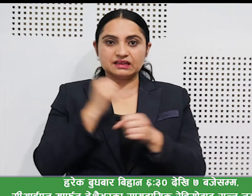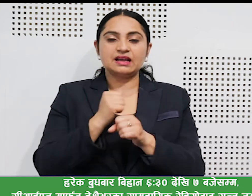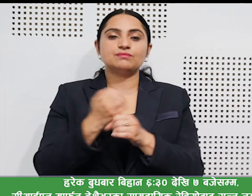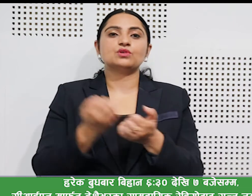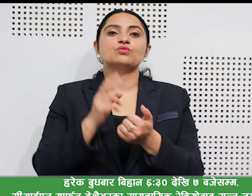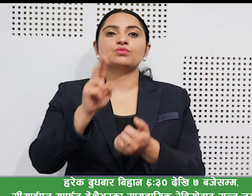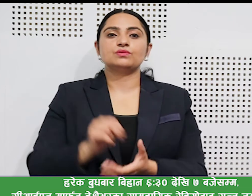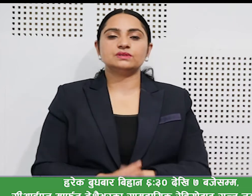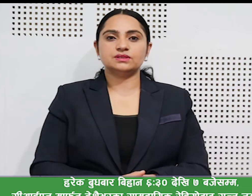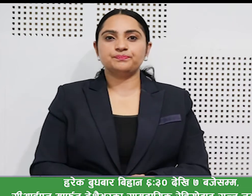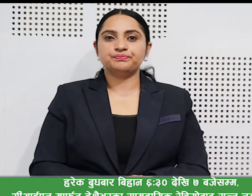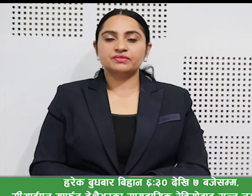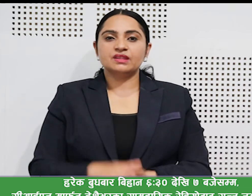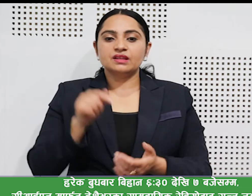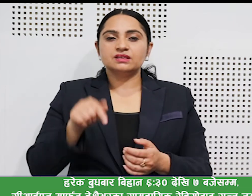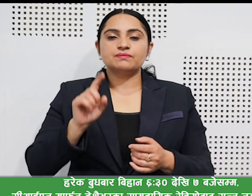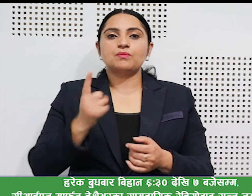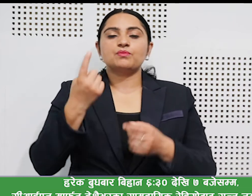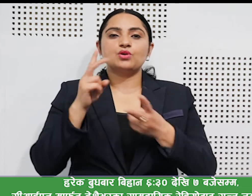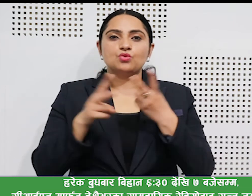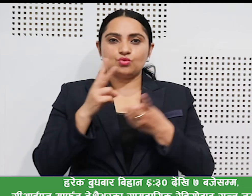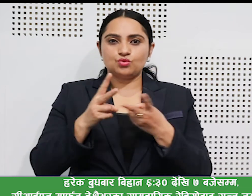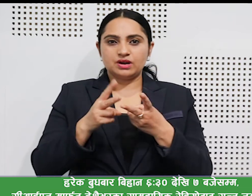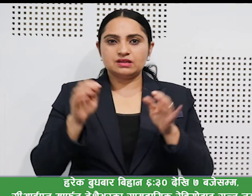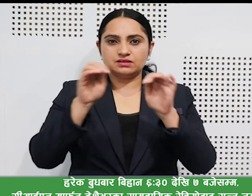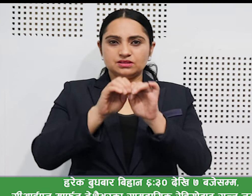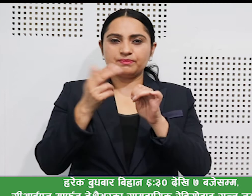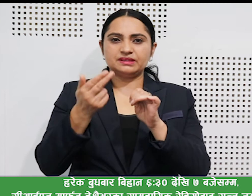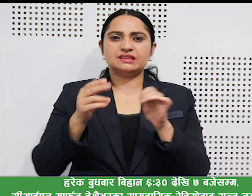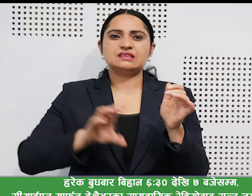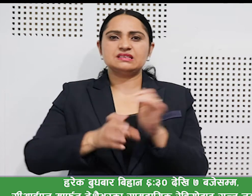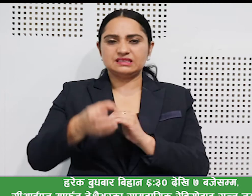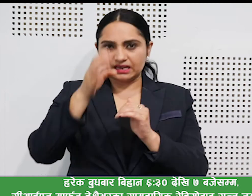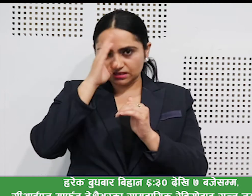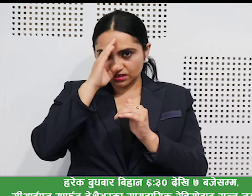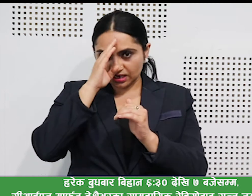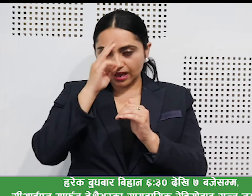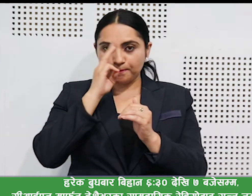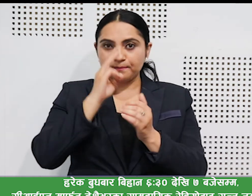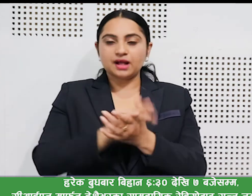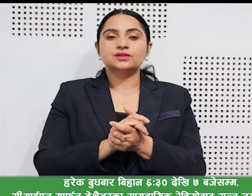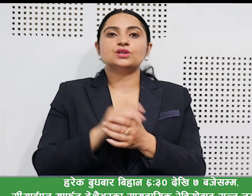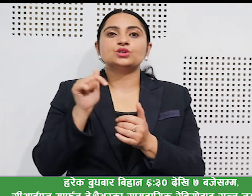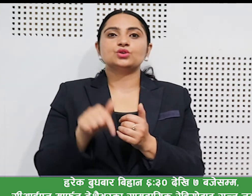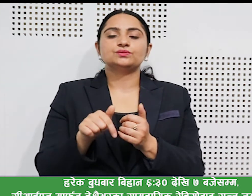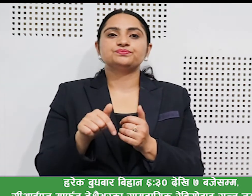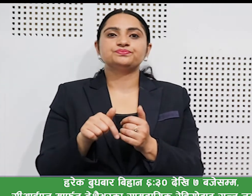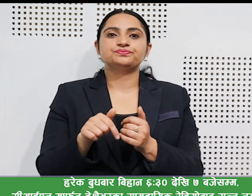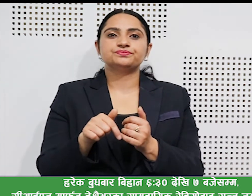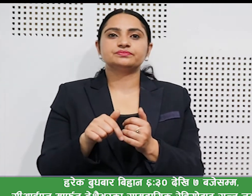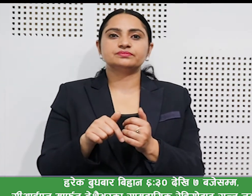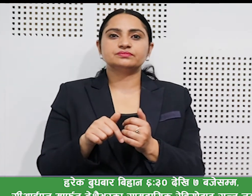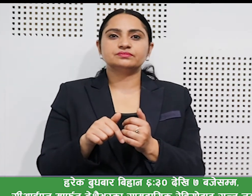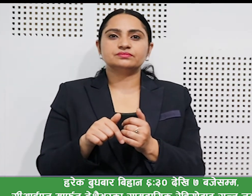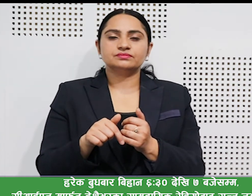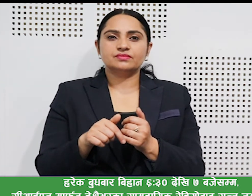गर्नुपर्छ? यसमा चाहिँ पहिलो कुरा चाहिँ सम्बन्धित स्थानीय सरकारमा चाहिँ होइन यो सेक्स